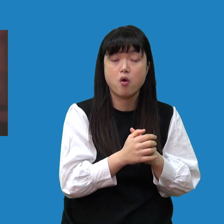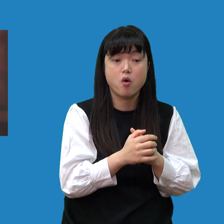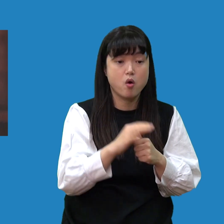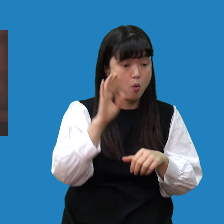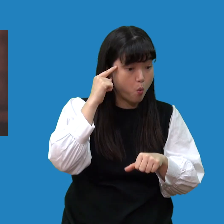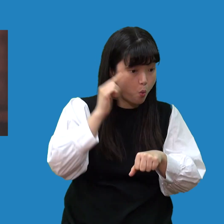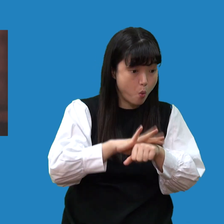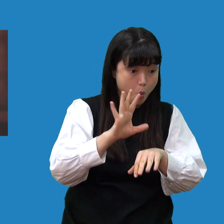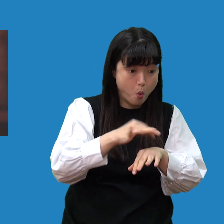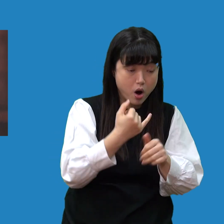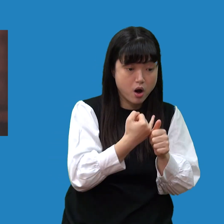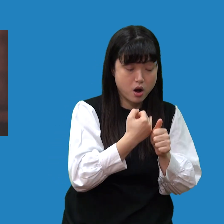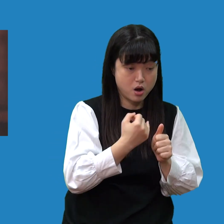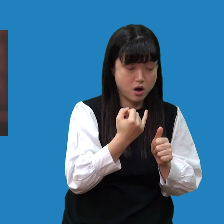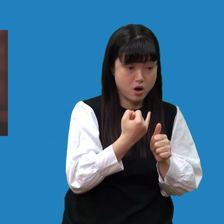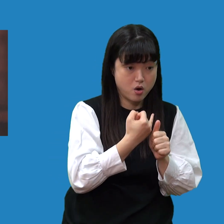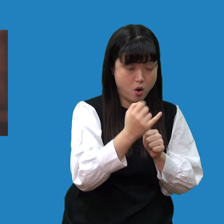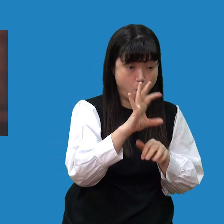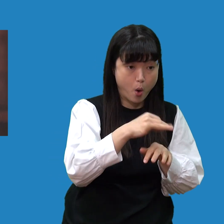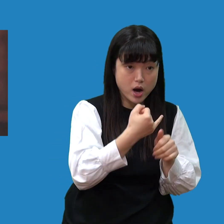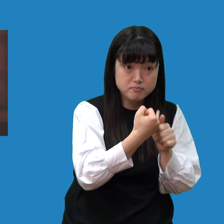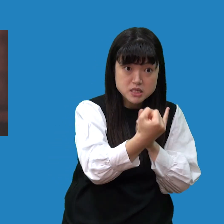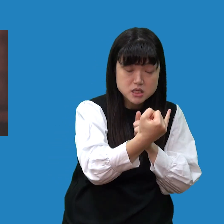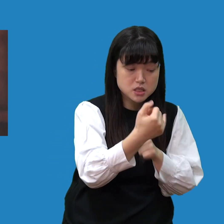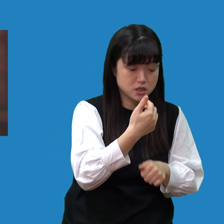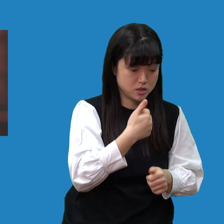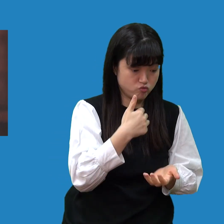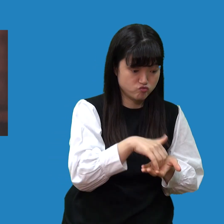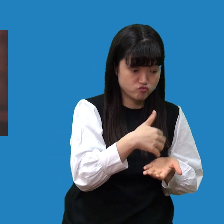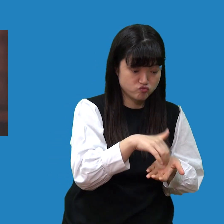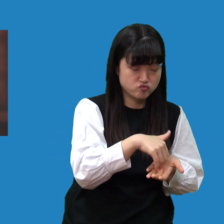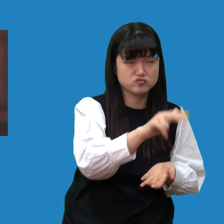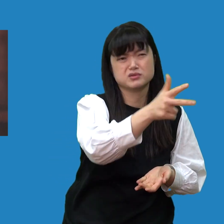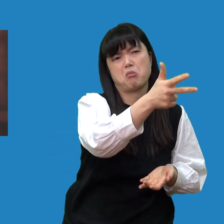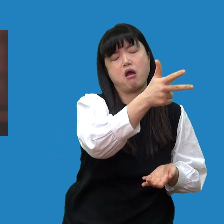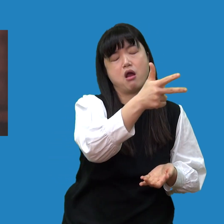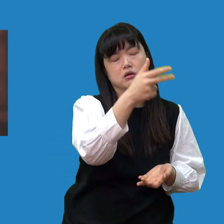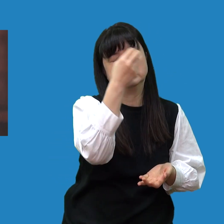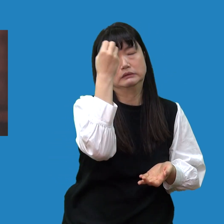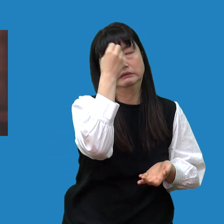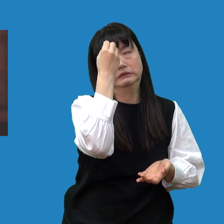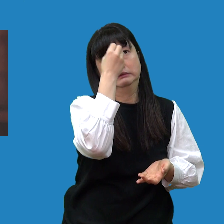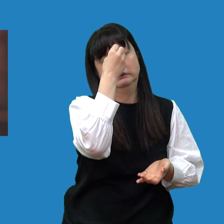그의 왕실에는 솔로몬의 왕비가 몇 명이냐? 700명.